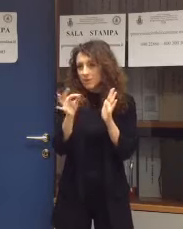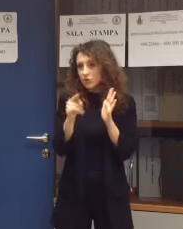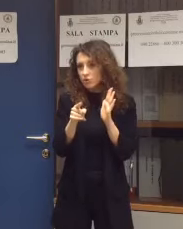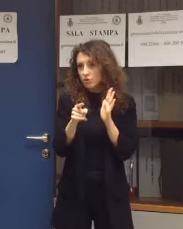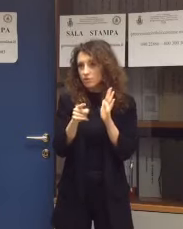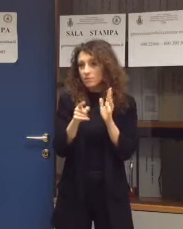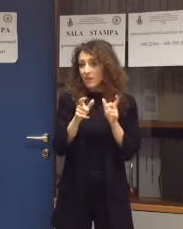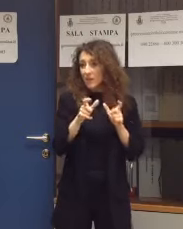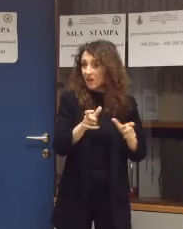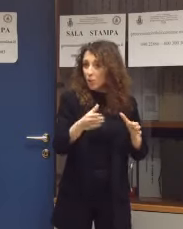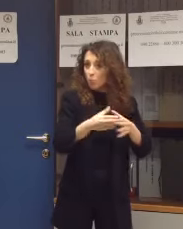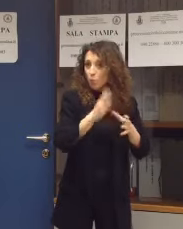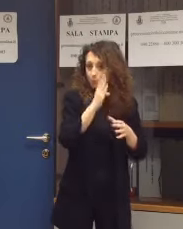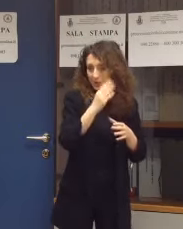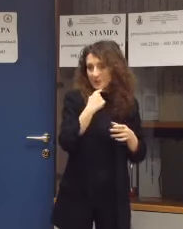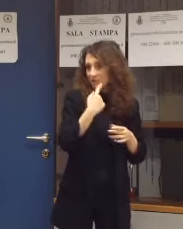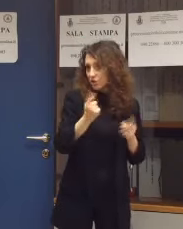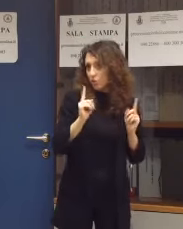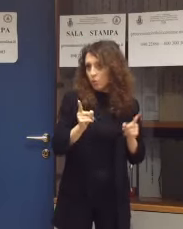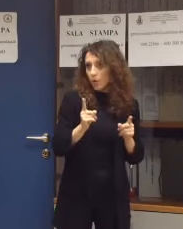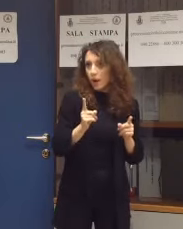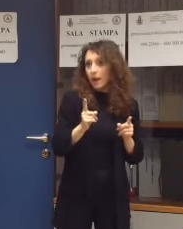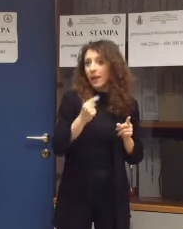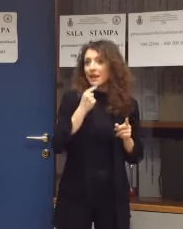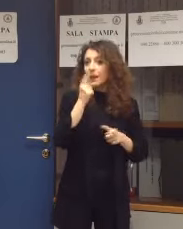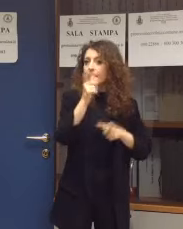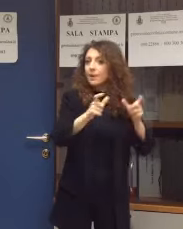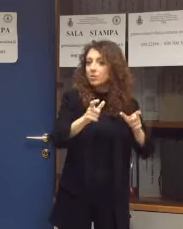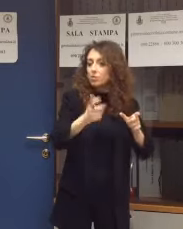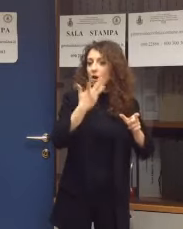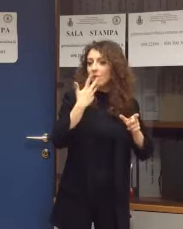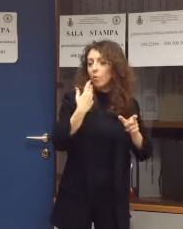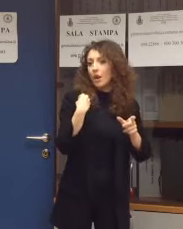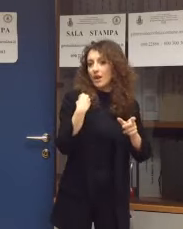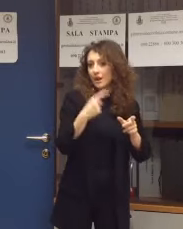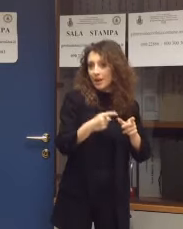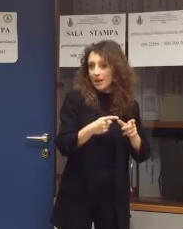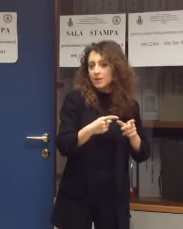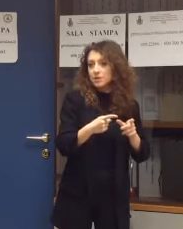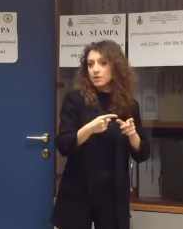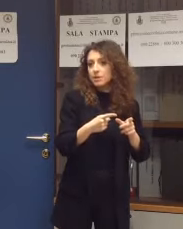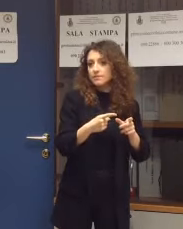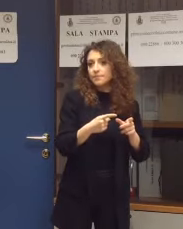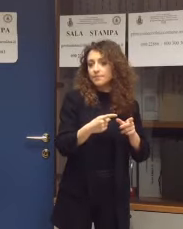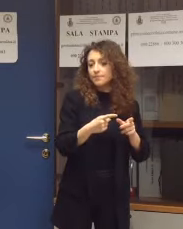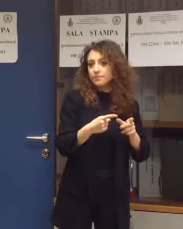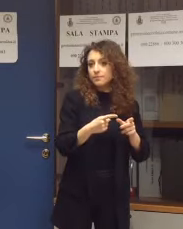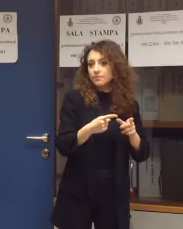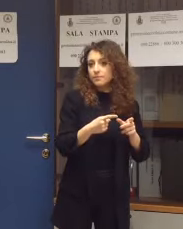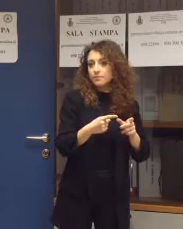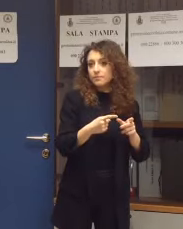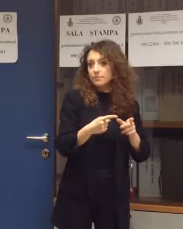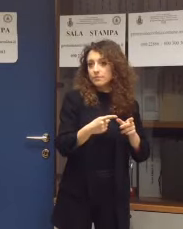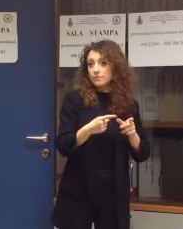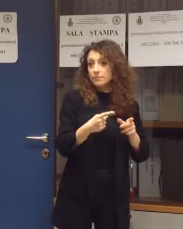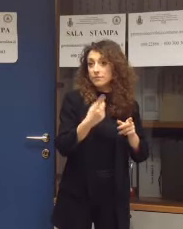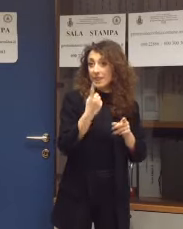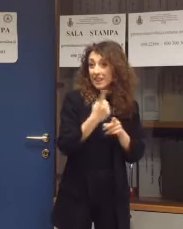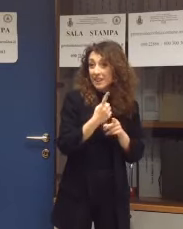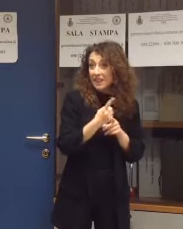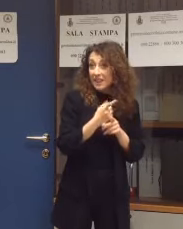lettera B infatti dice che il beneficiario non deve risultare destinatario di alcuna forma di sostegno